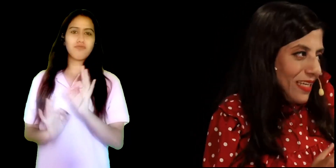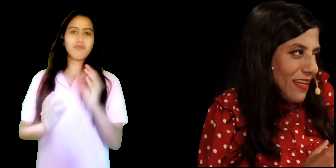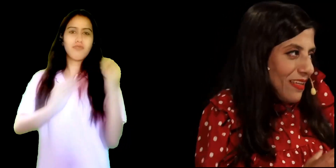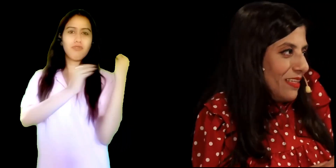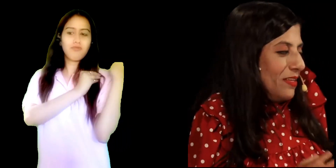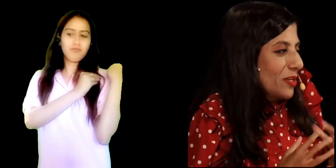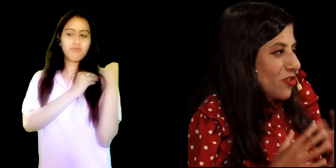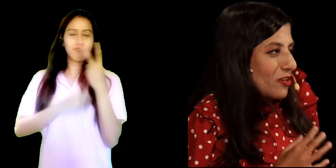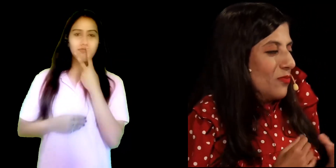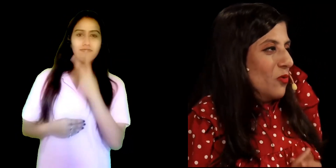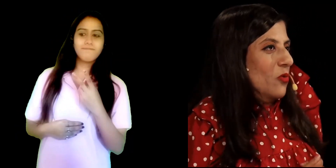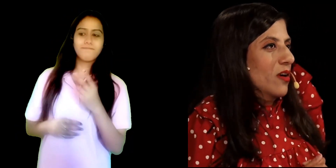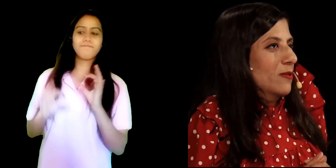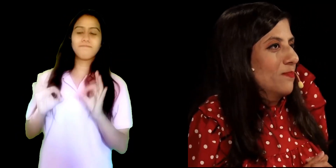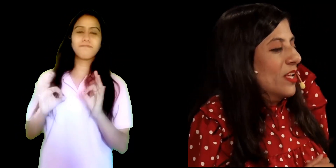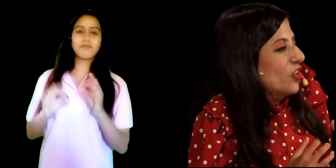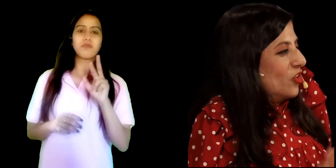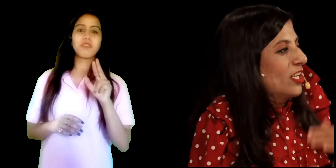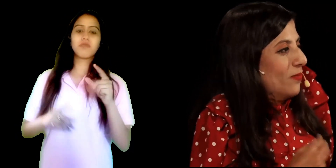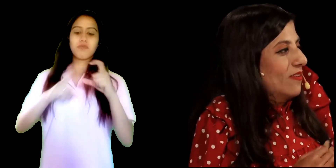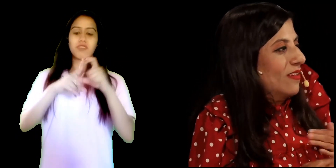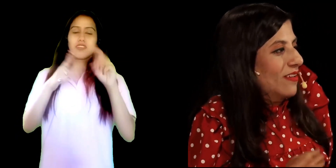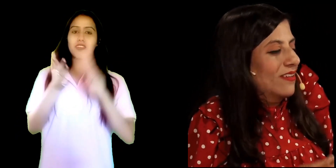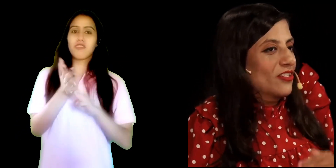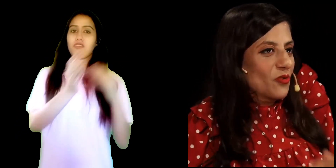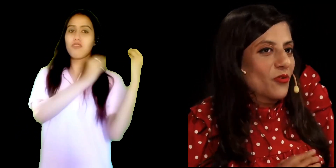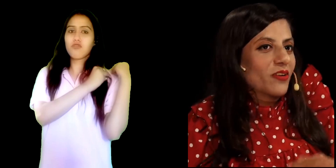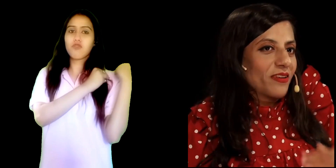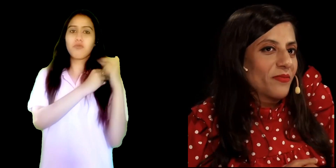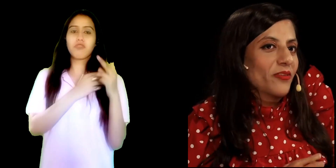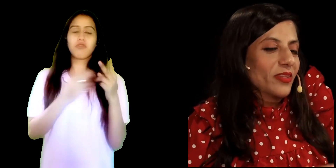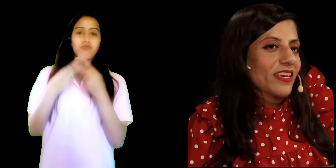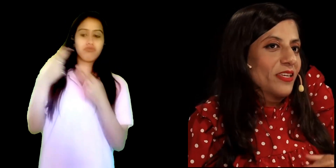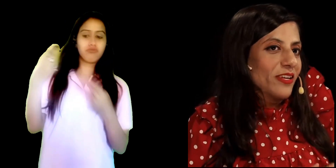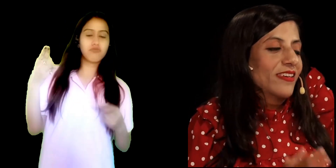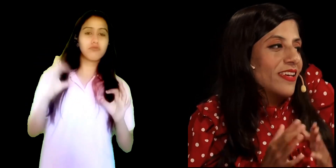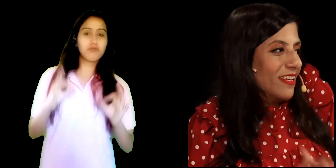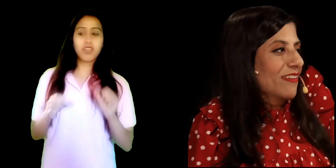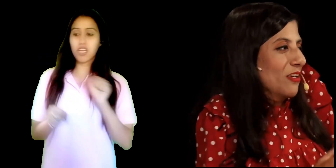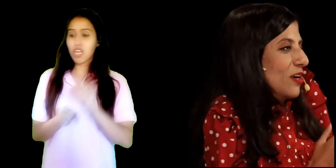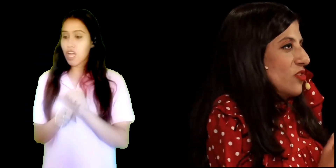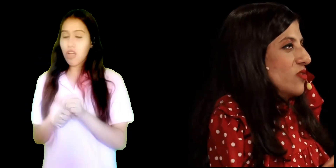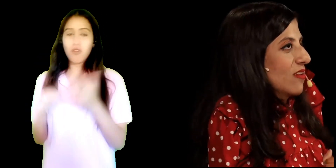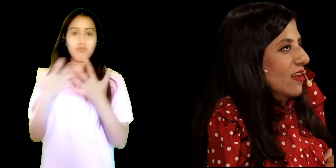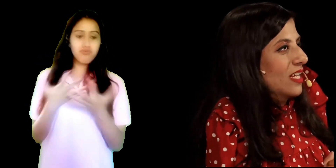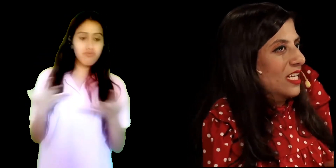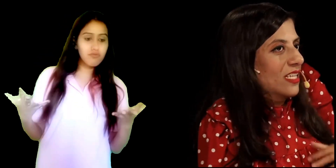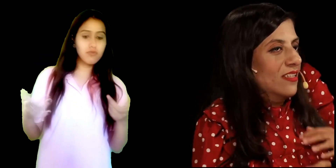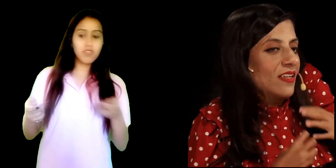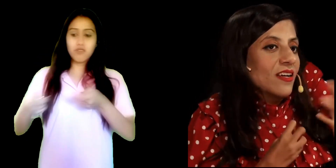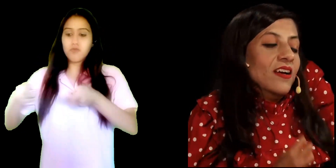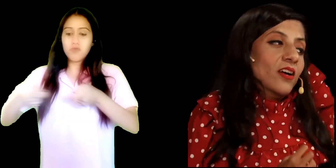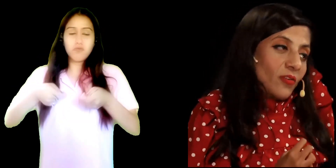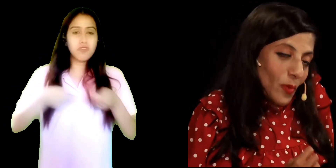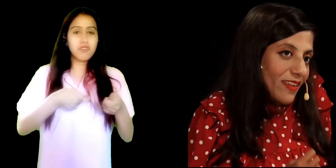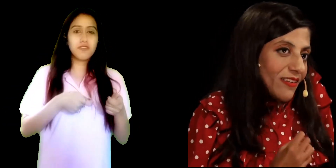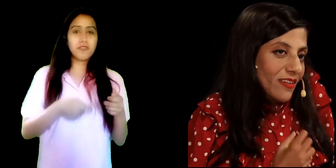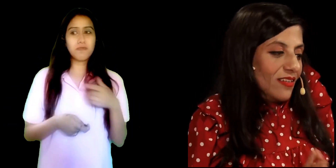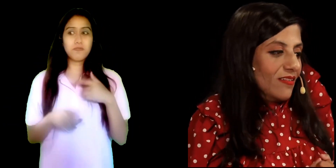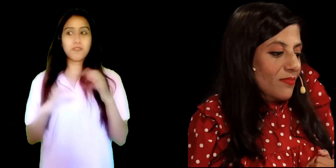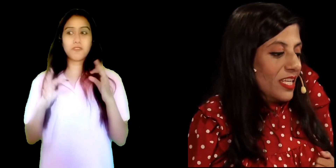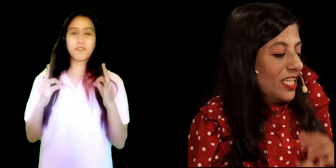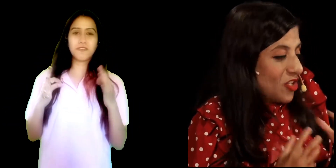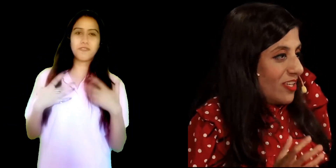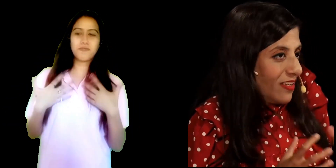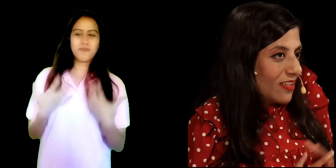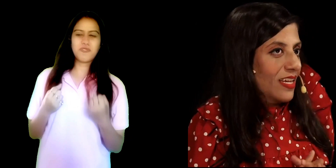तो दिल्ली रहती थी मैं जब, तो टिपिकल जो घर में होता है कि भाई एक करियर पाथ चूज़ करना है। आई वेंट एंड